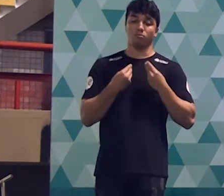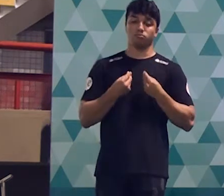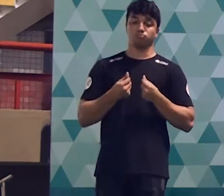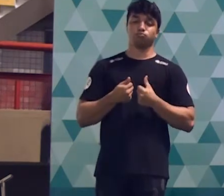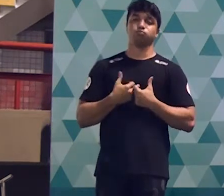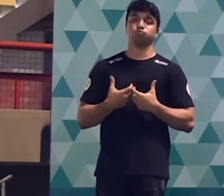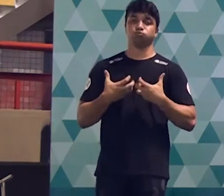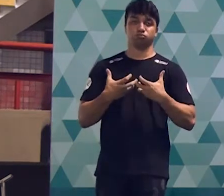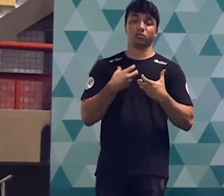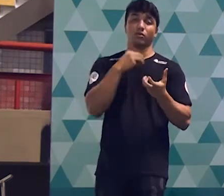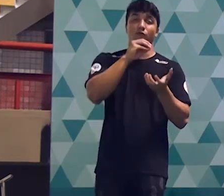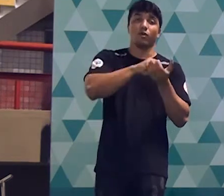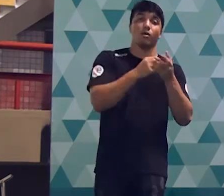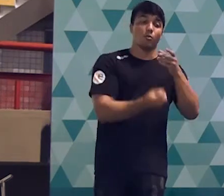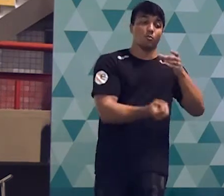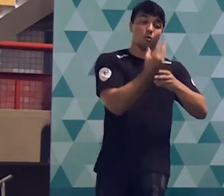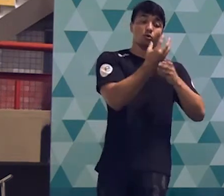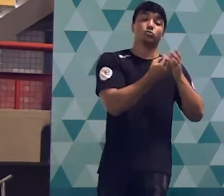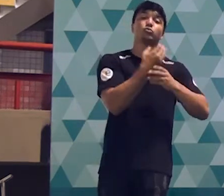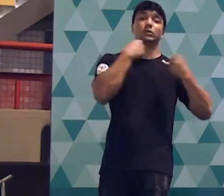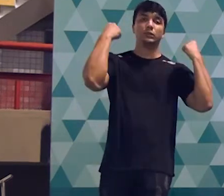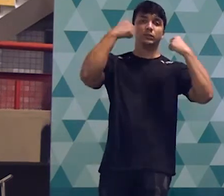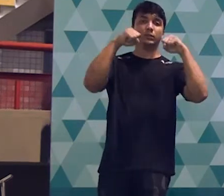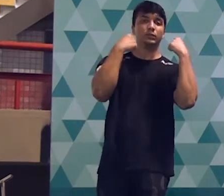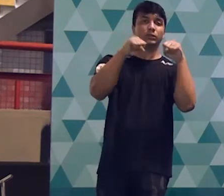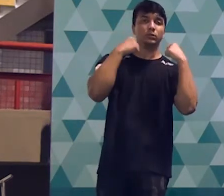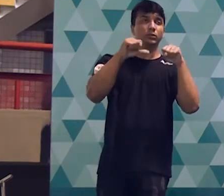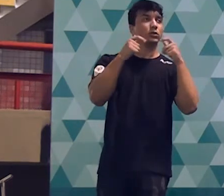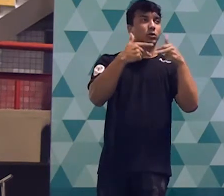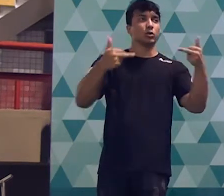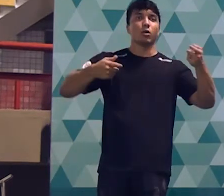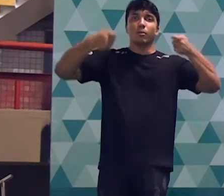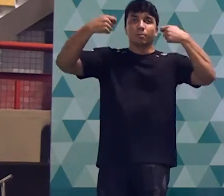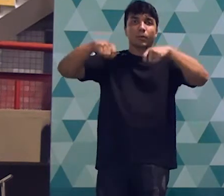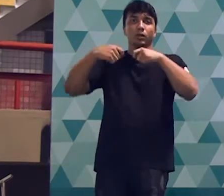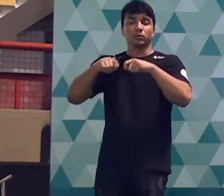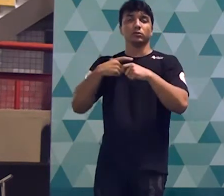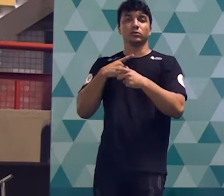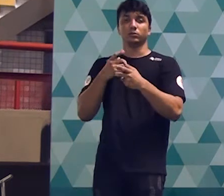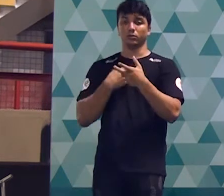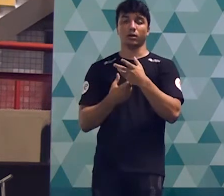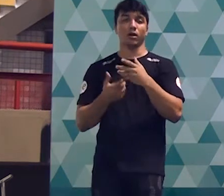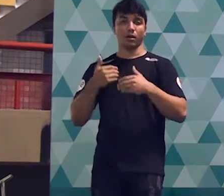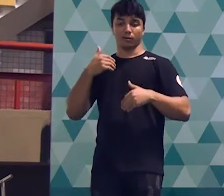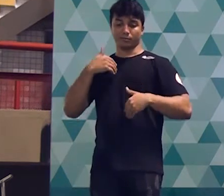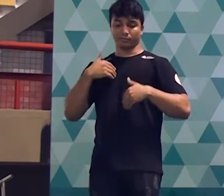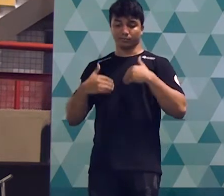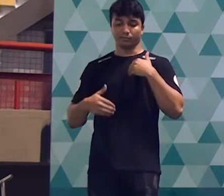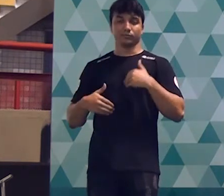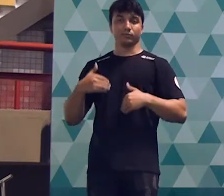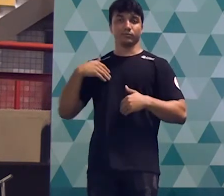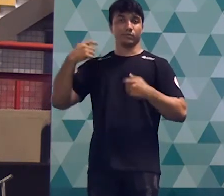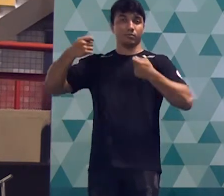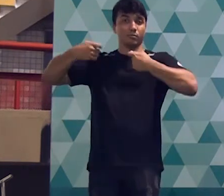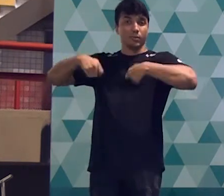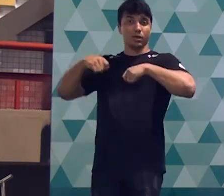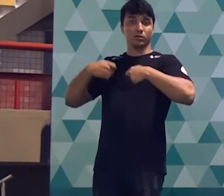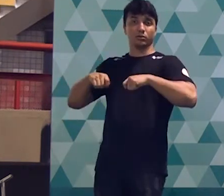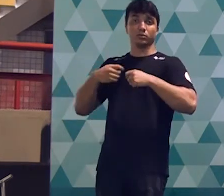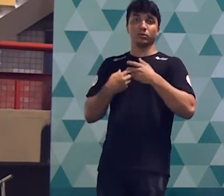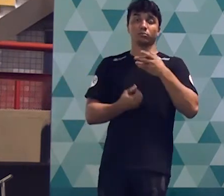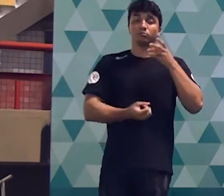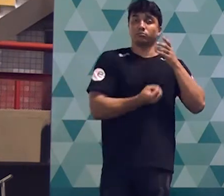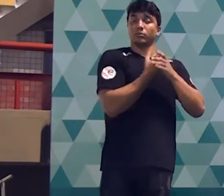de produzir os exercícios físicos para os quais este corpo